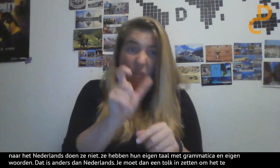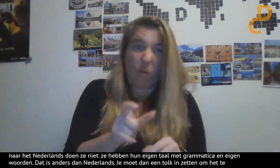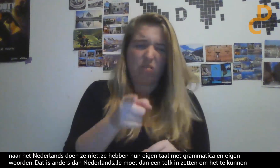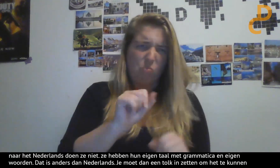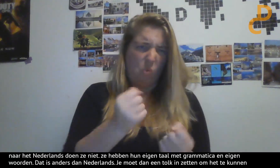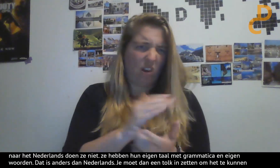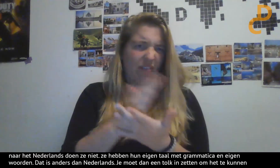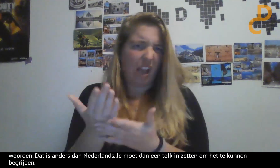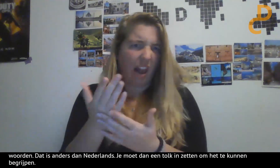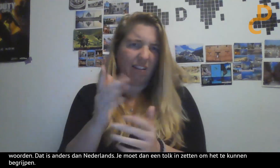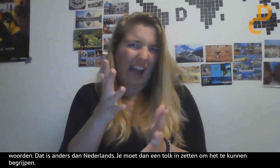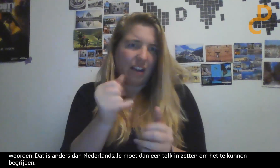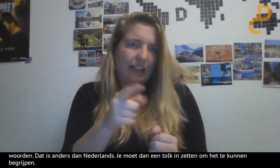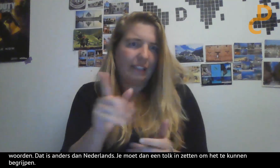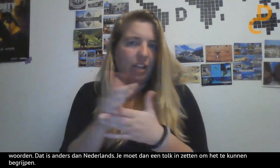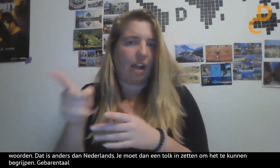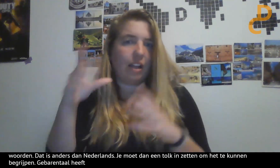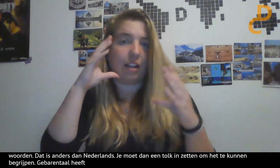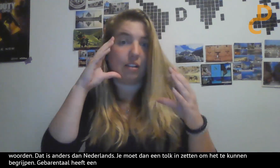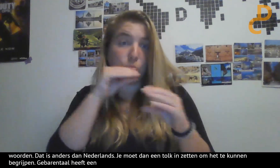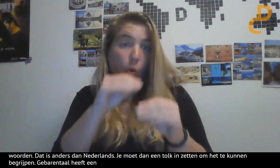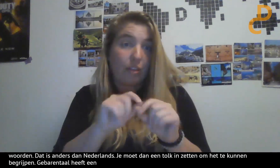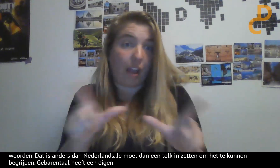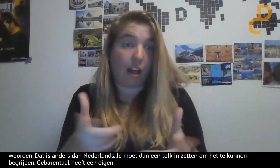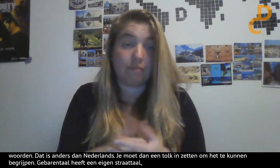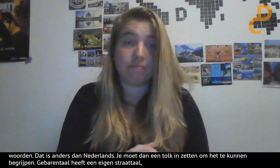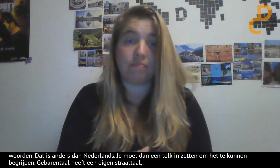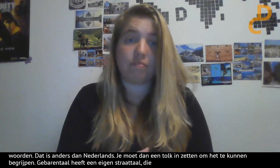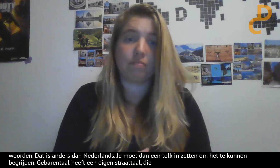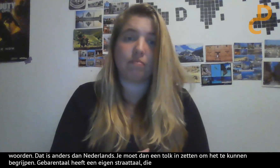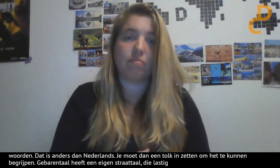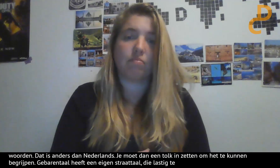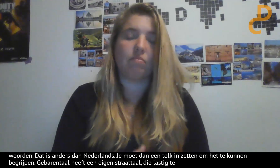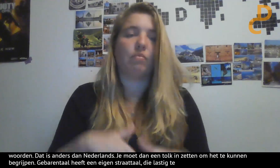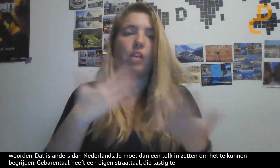Gebarentaal heeft een eigen straattaal met hun eigen woorden, die soms heel lastig te vertalen zijn naar een gesproken taal.